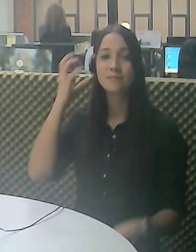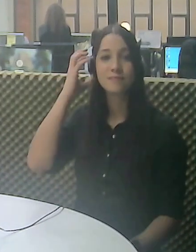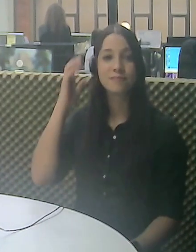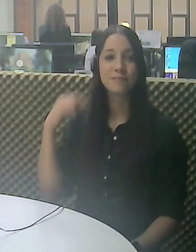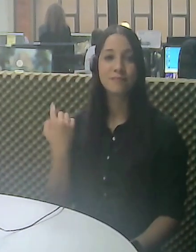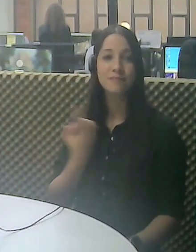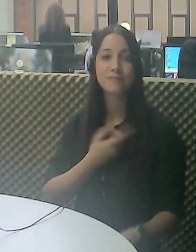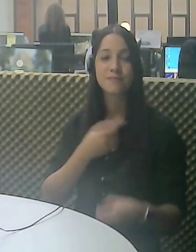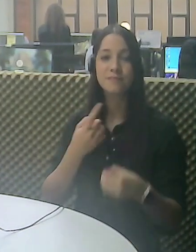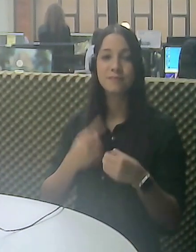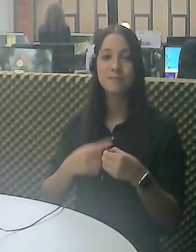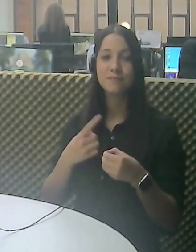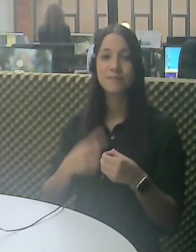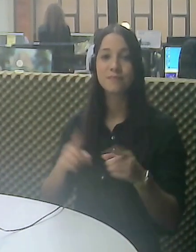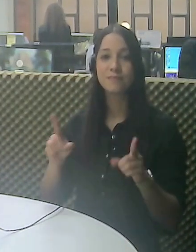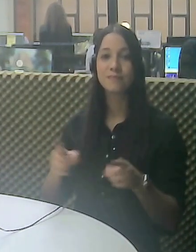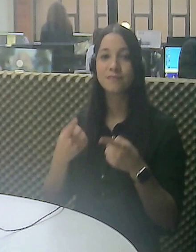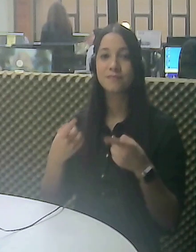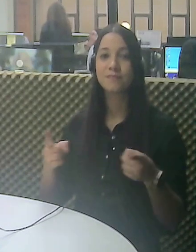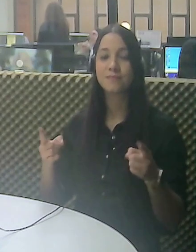Rádio Nossa Cidade.